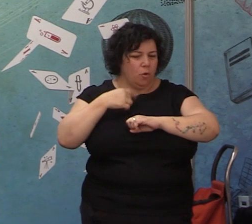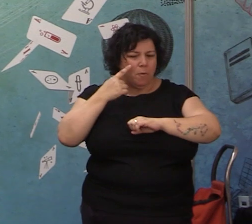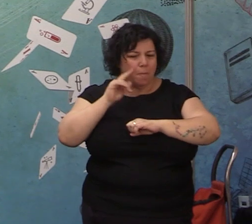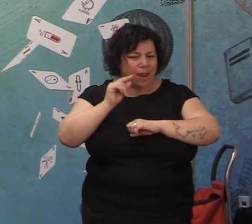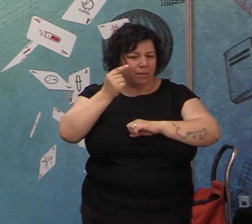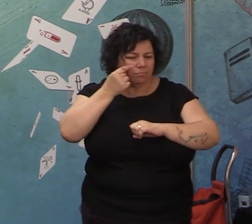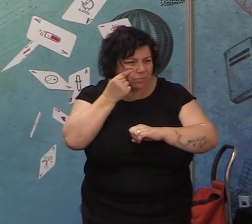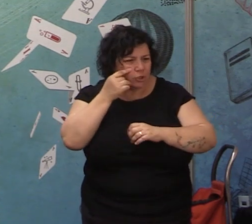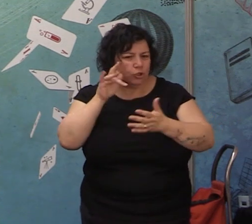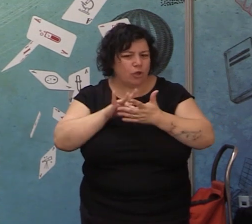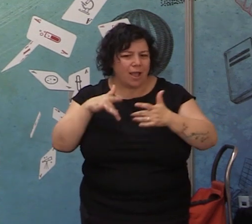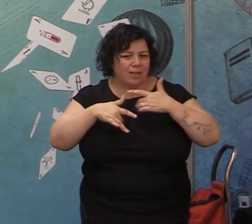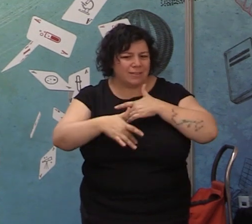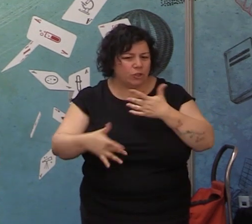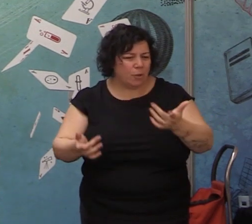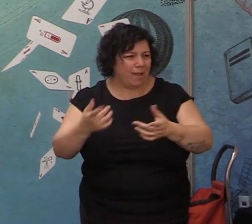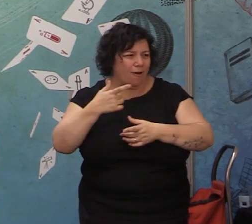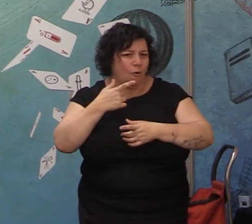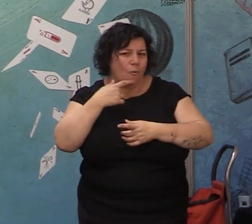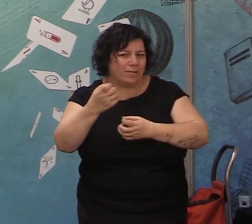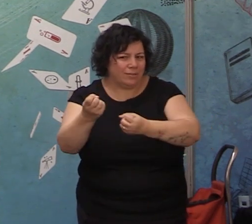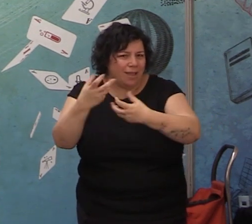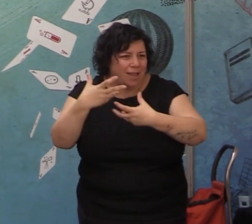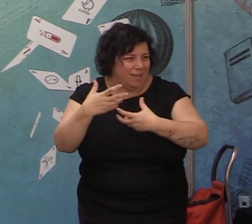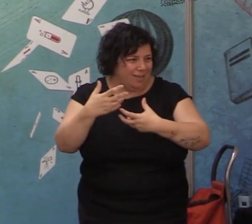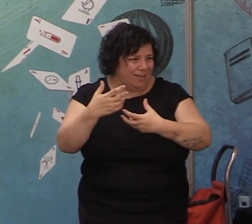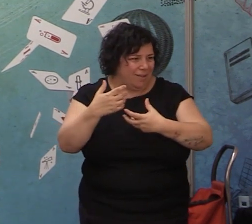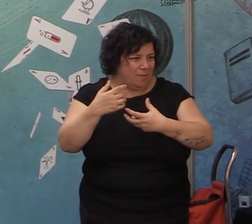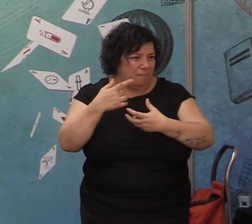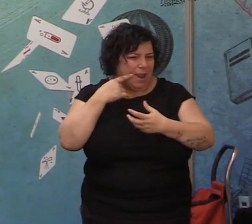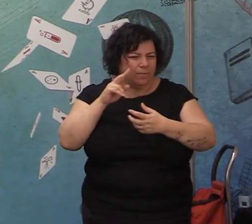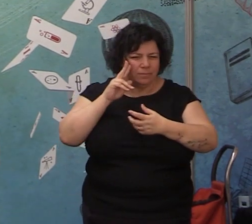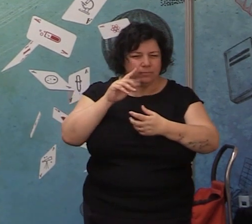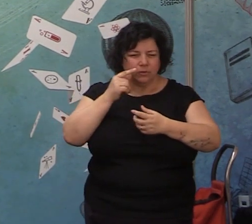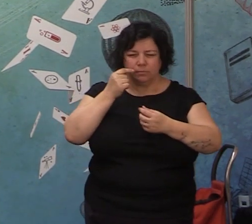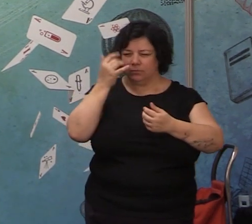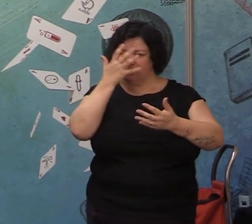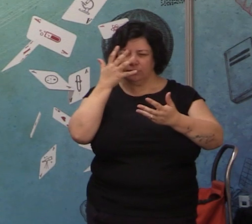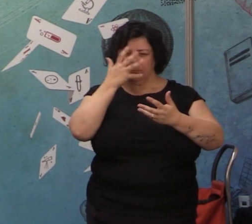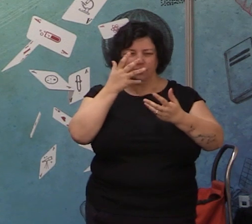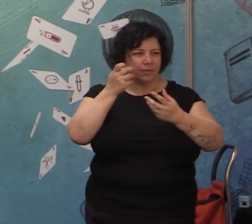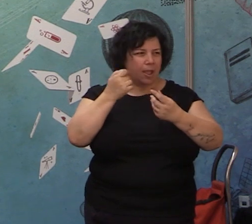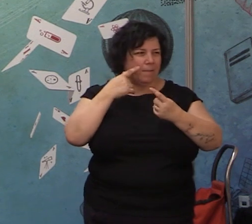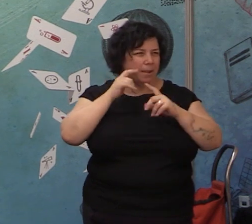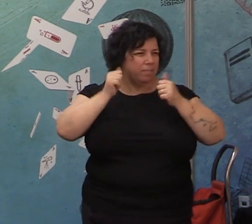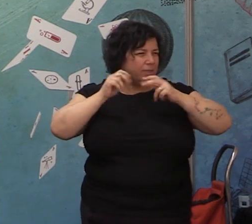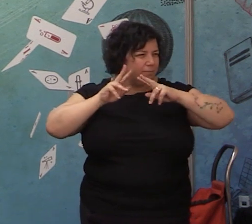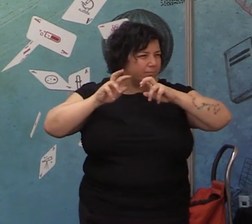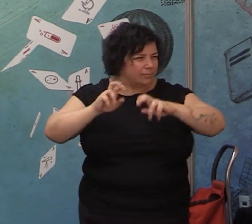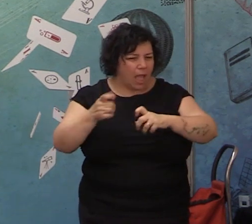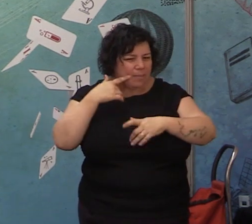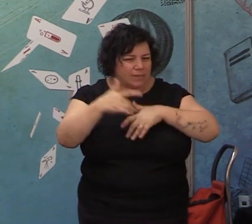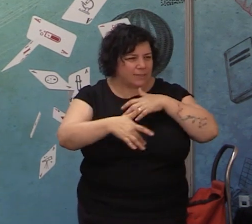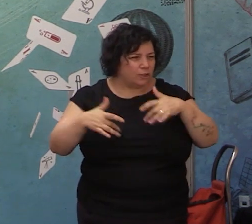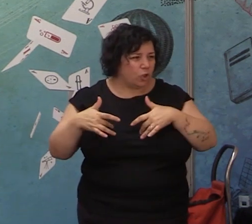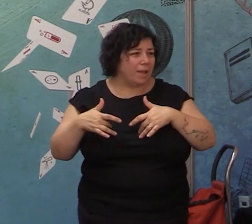identificar cuando a ellas a veces les cuesta más decir las cosas, tener las dos o tres cositas básicas para poder empezar a identificar esos tipos de